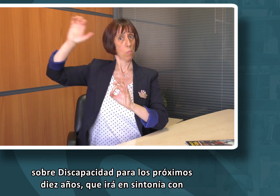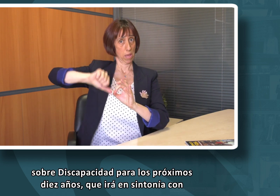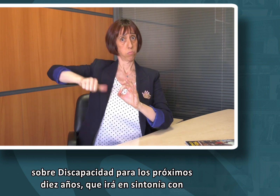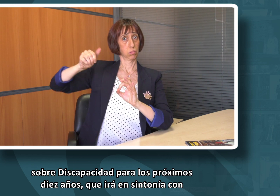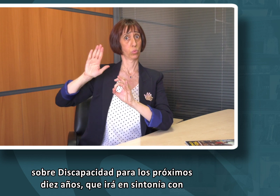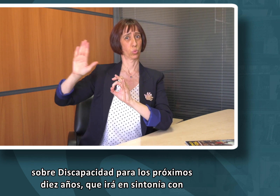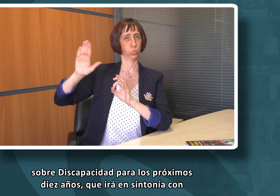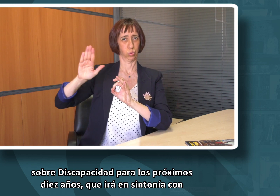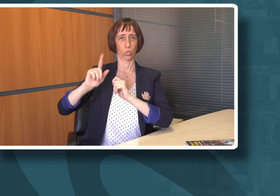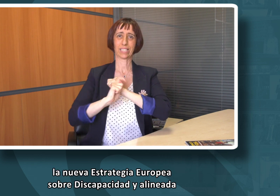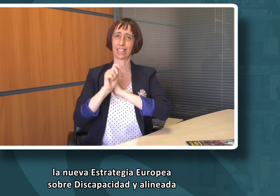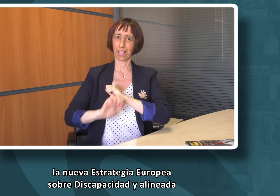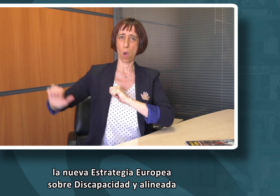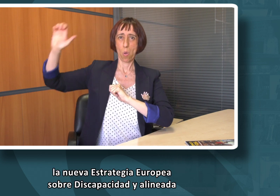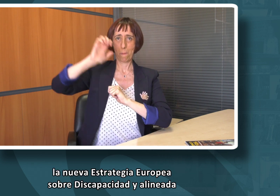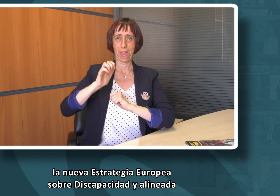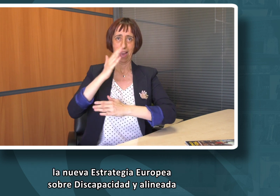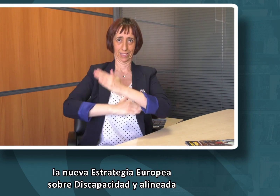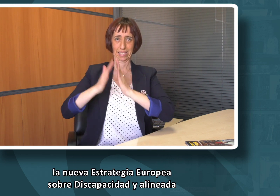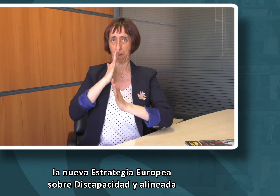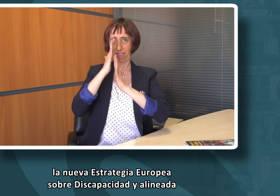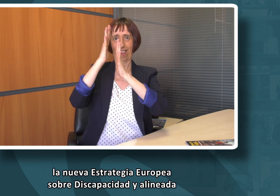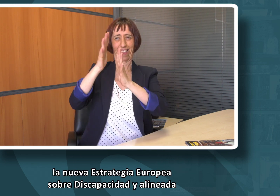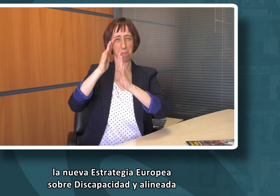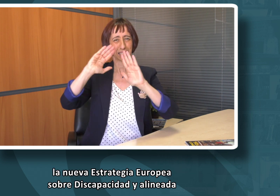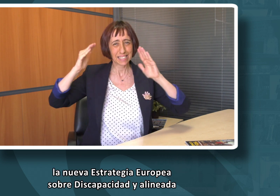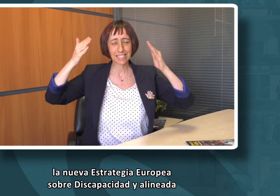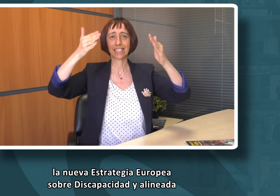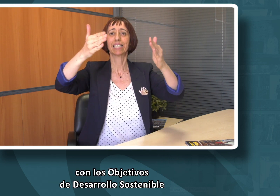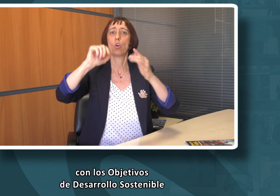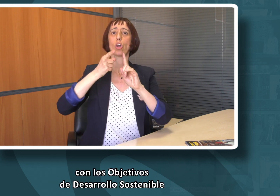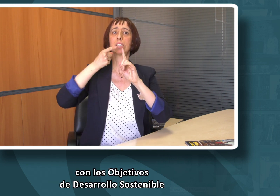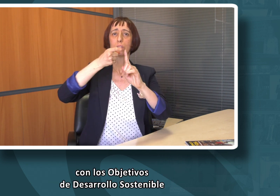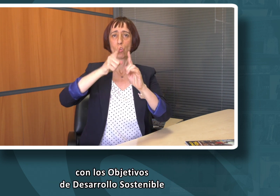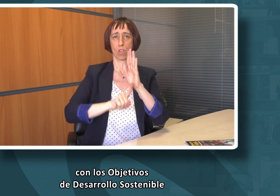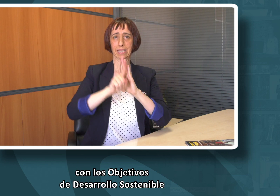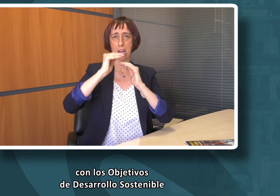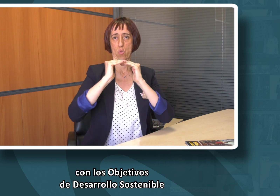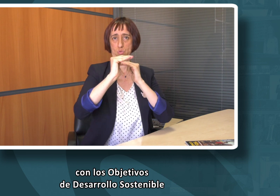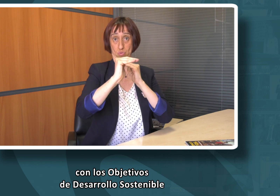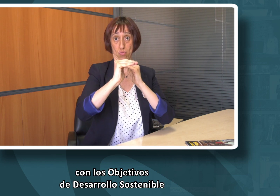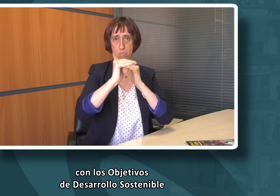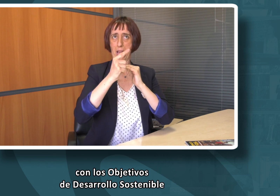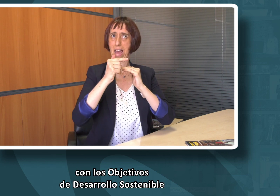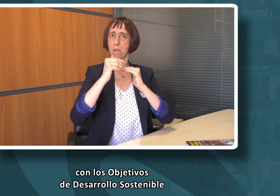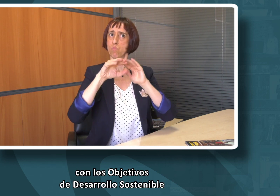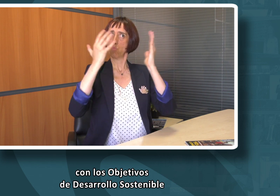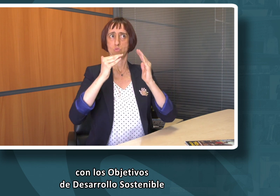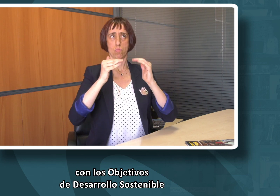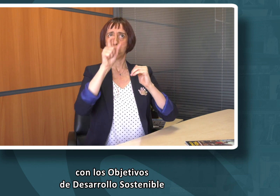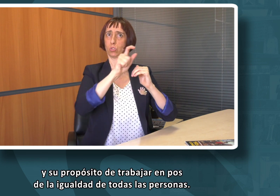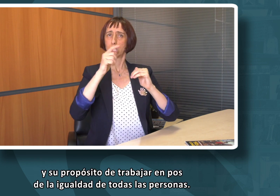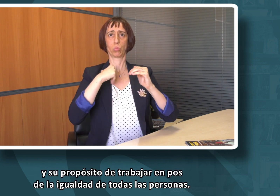años, que irá en sintonía con la nueva Estrategia Europea sobre Discapacidad y alineada con los Objetivos de